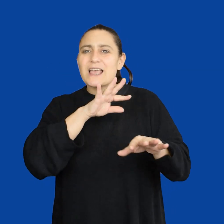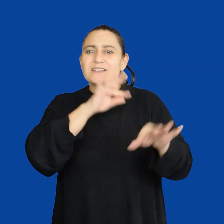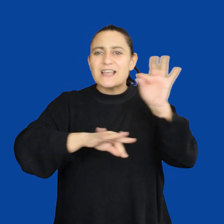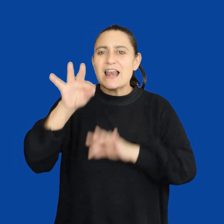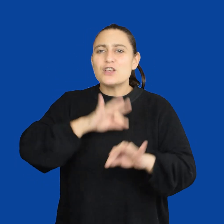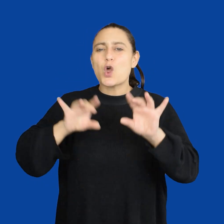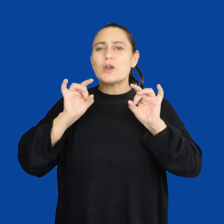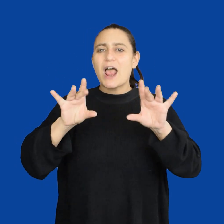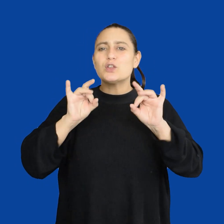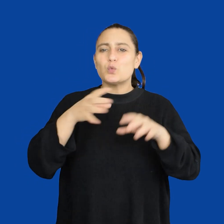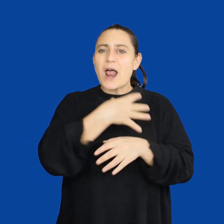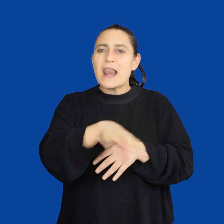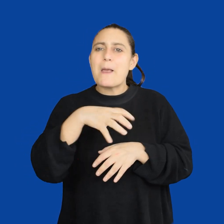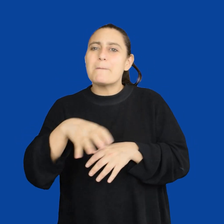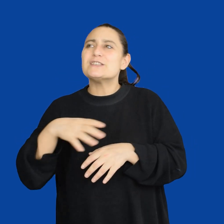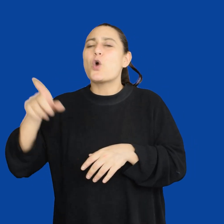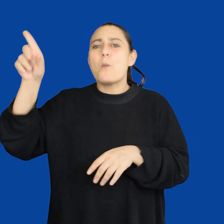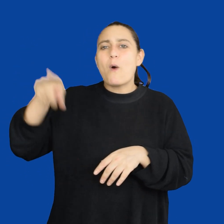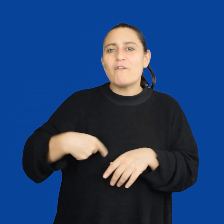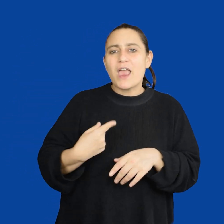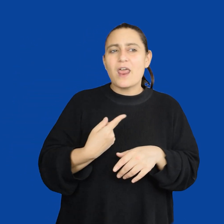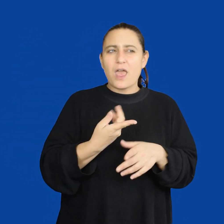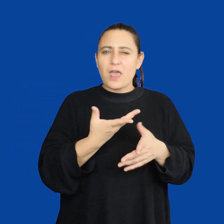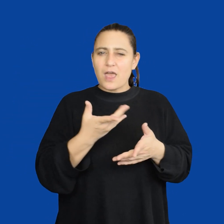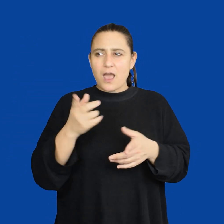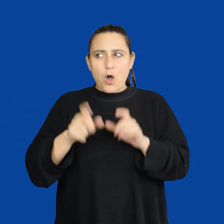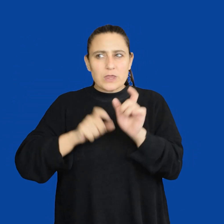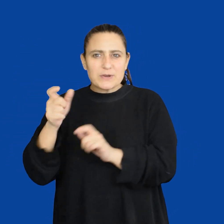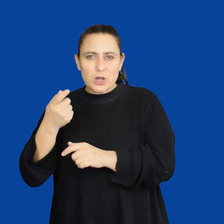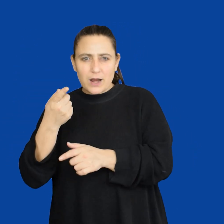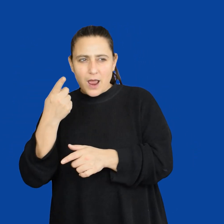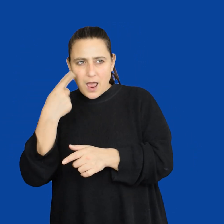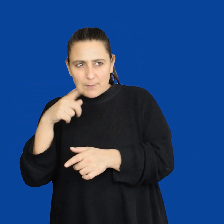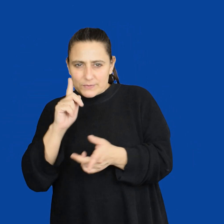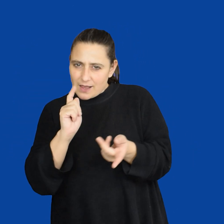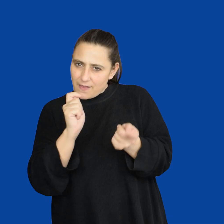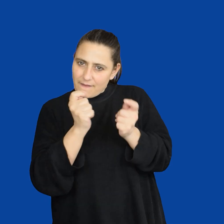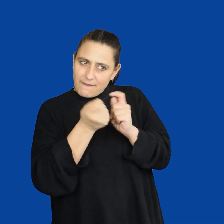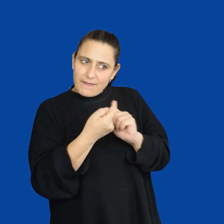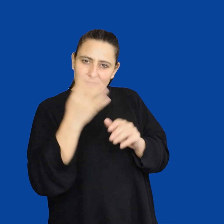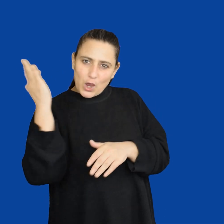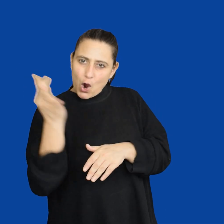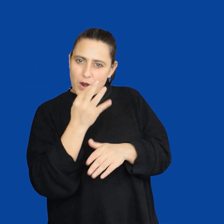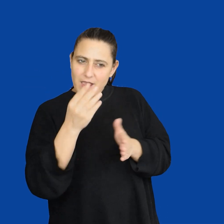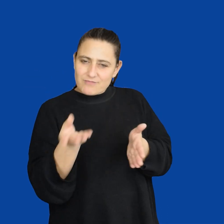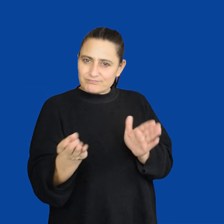donde expuso su teoría de selección natural. Esta fue tergiversada por aquellos que querían legitimar